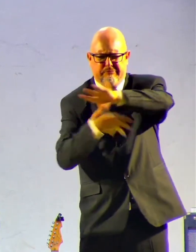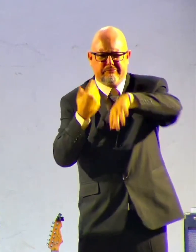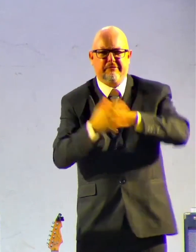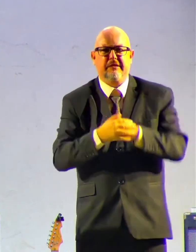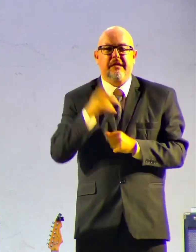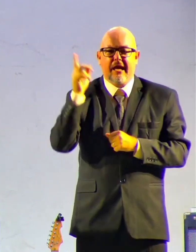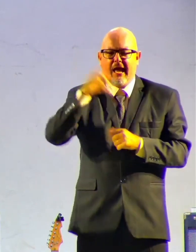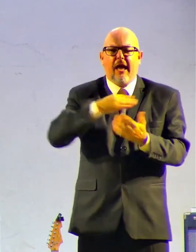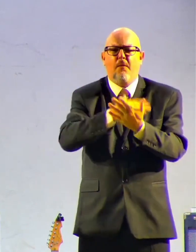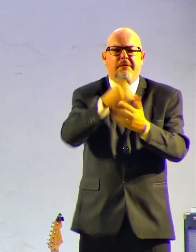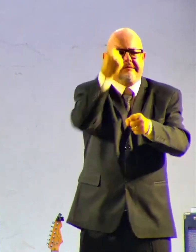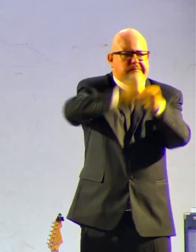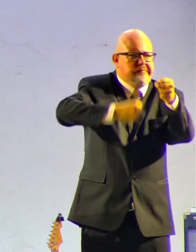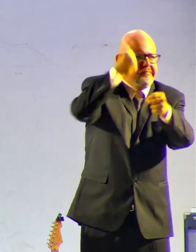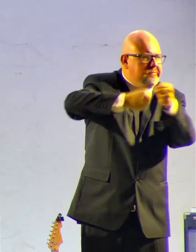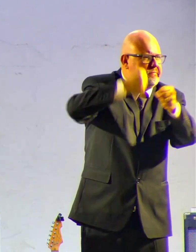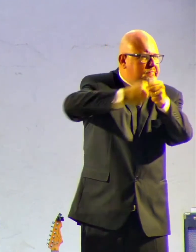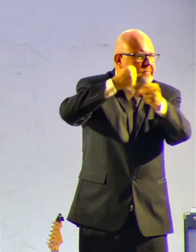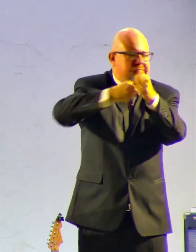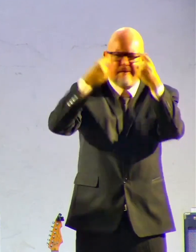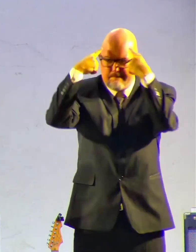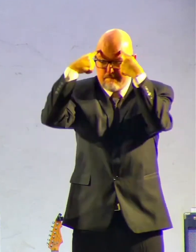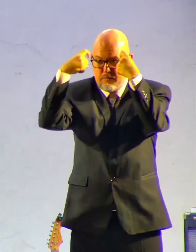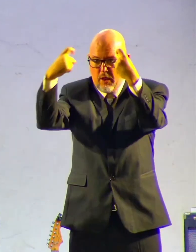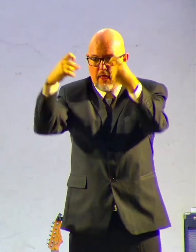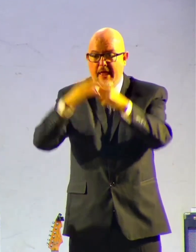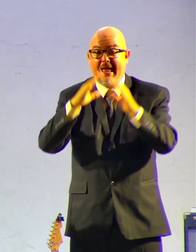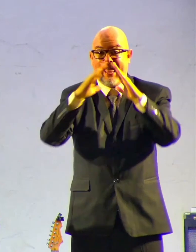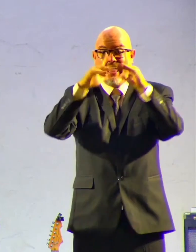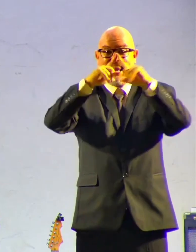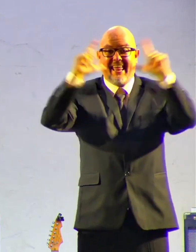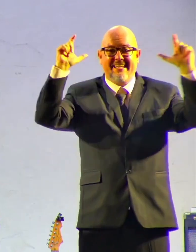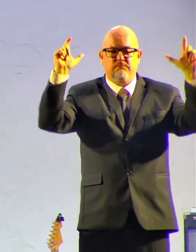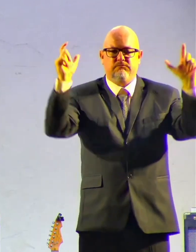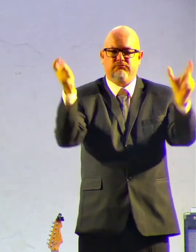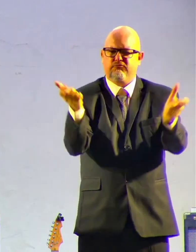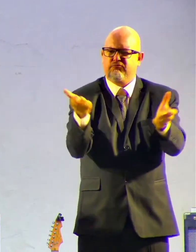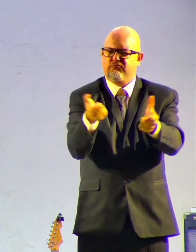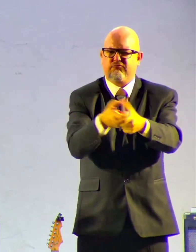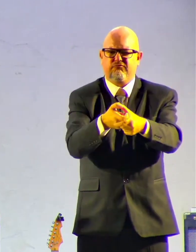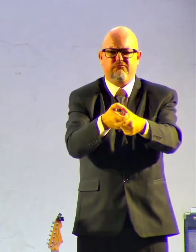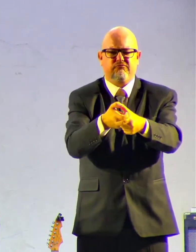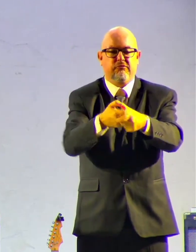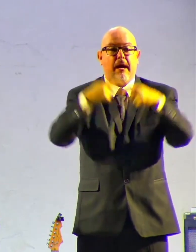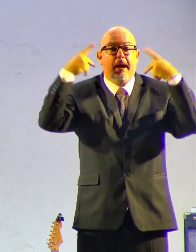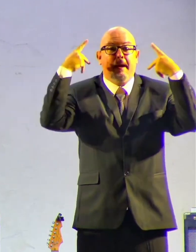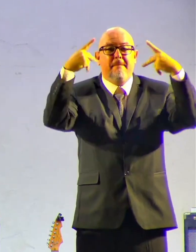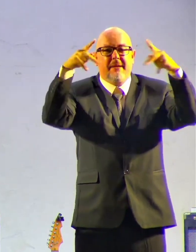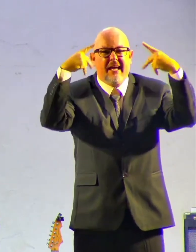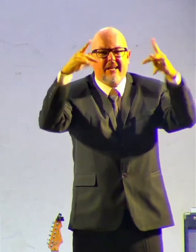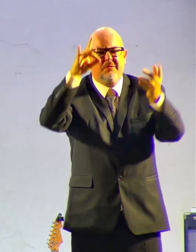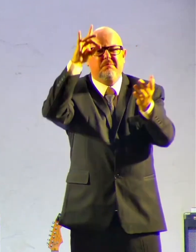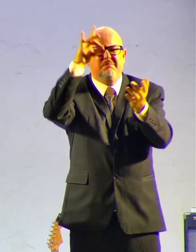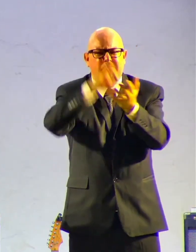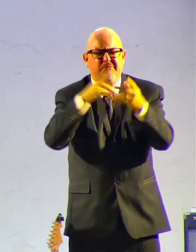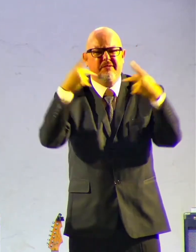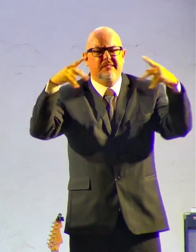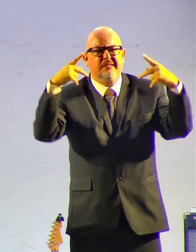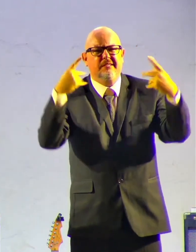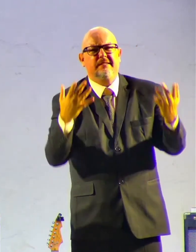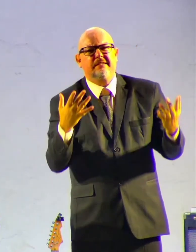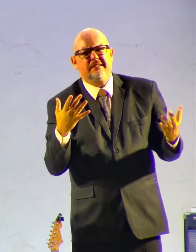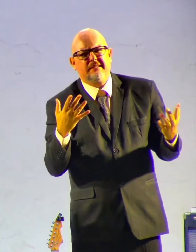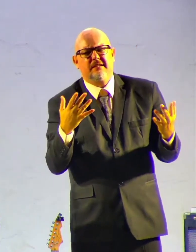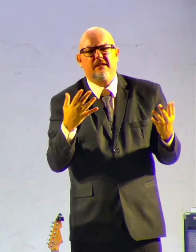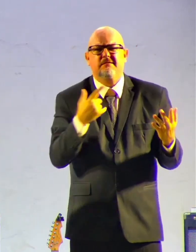o crime crescendo, as igrejas vazias, pregadores descomprometidos pregavam